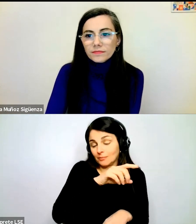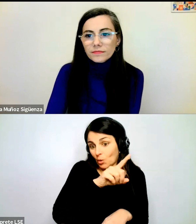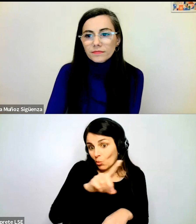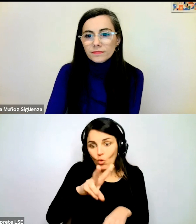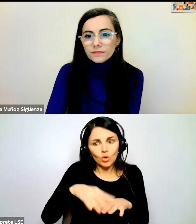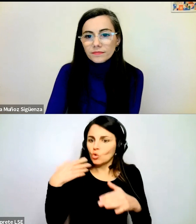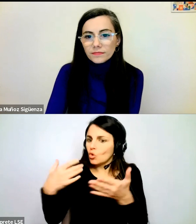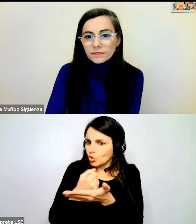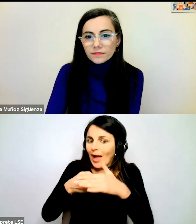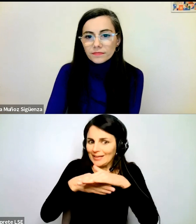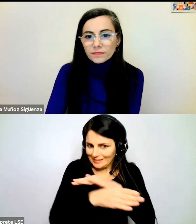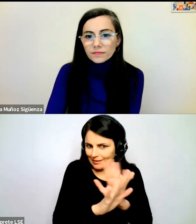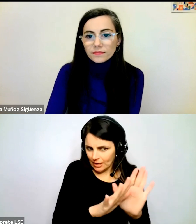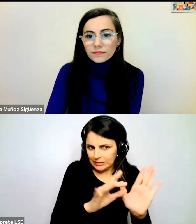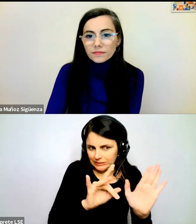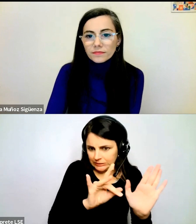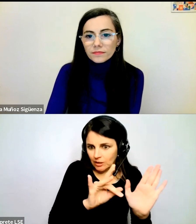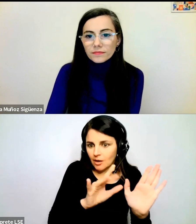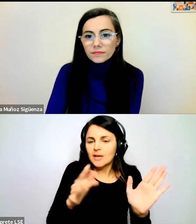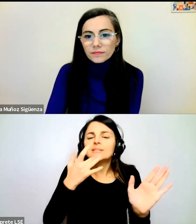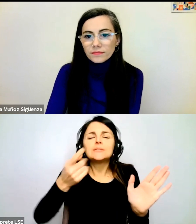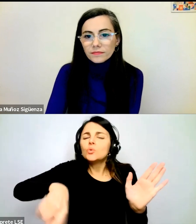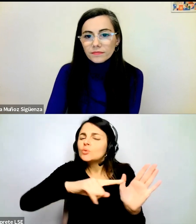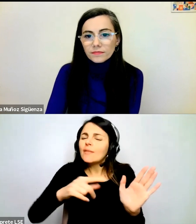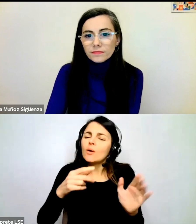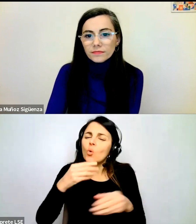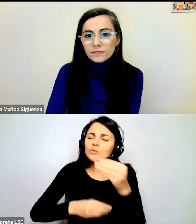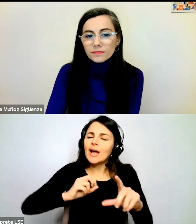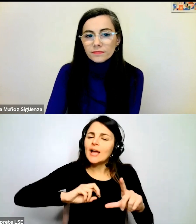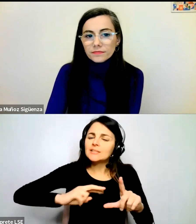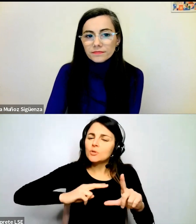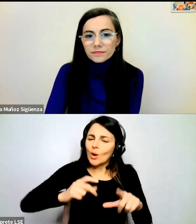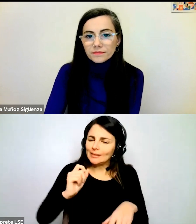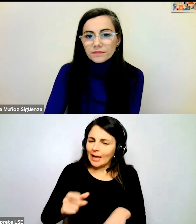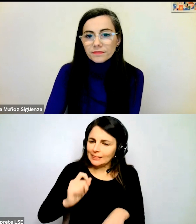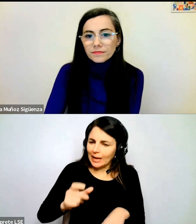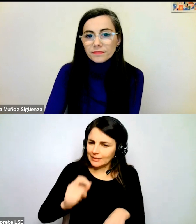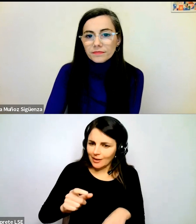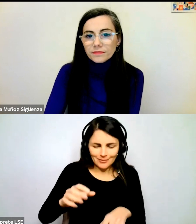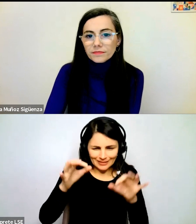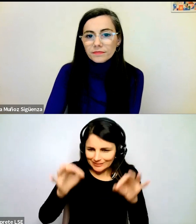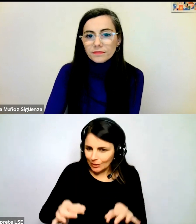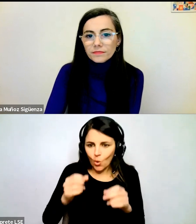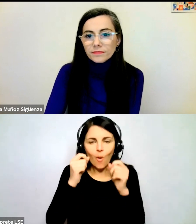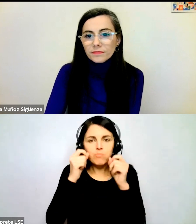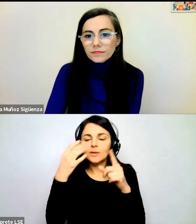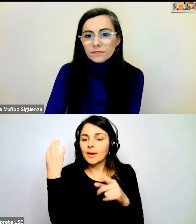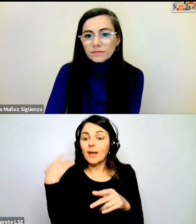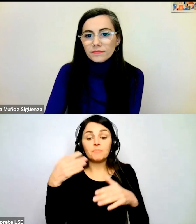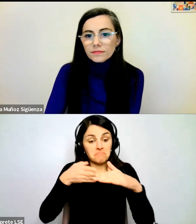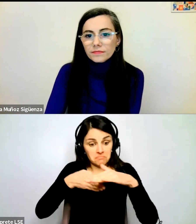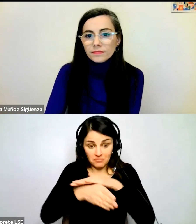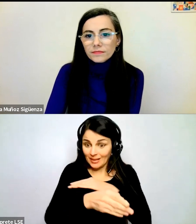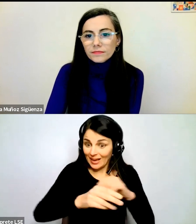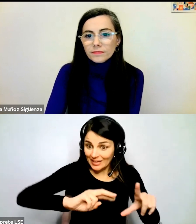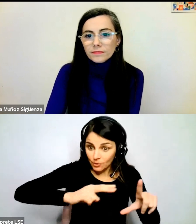SVisual. Los que seáis usuarios de SVisual habituales, veréis que, de hecho, cuando entráis en la aplicación de SVisual,